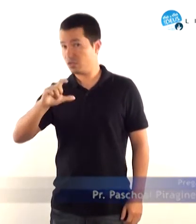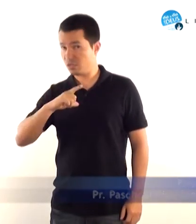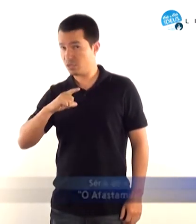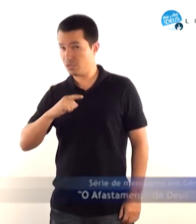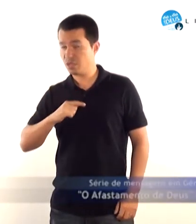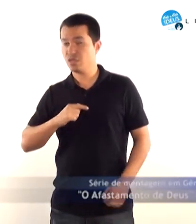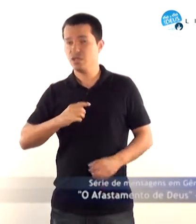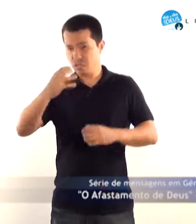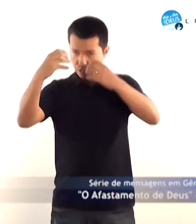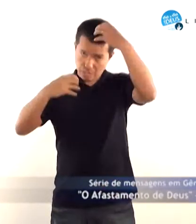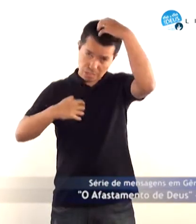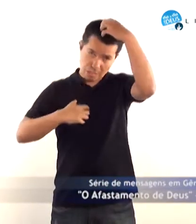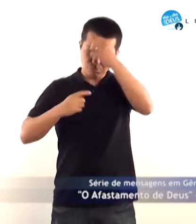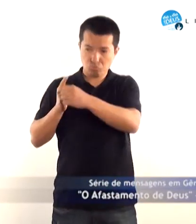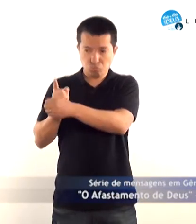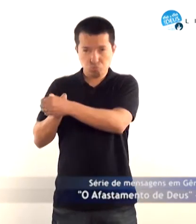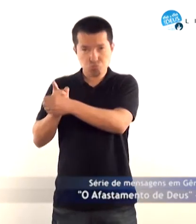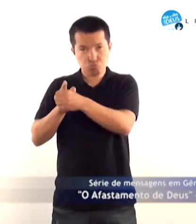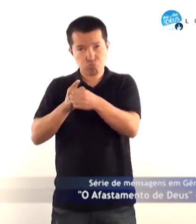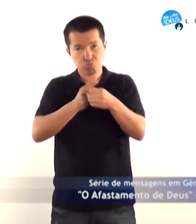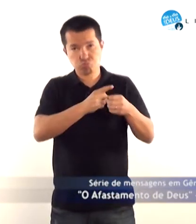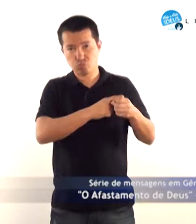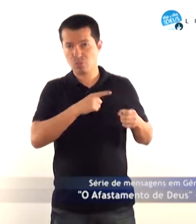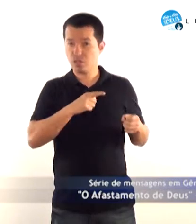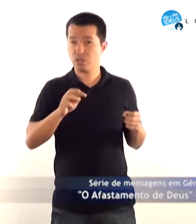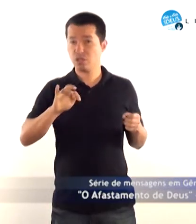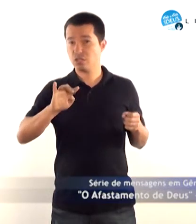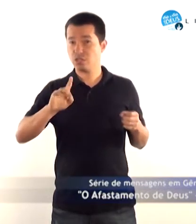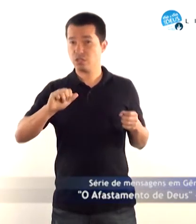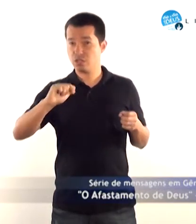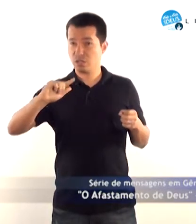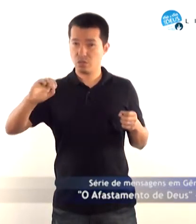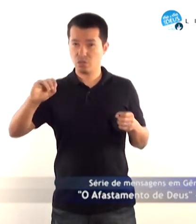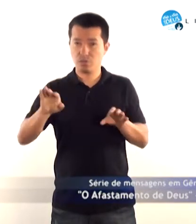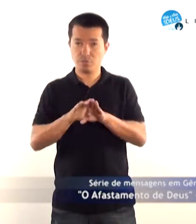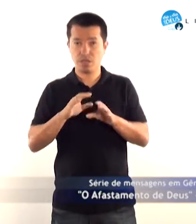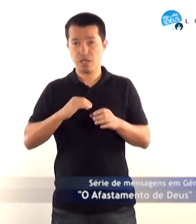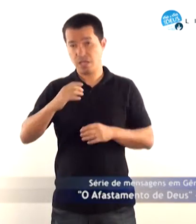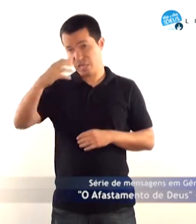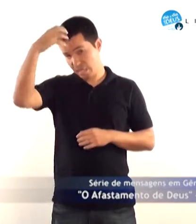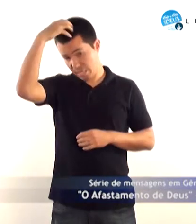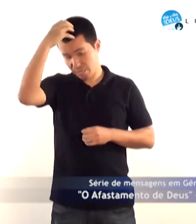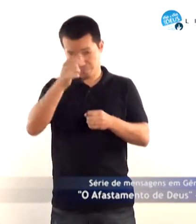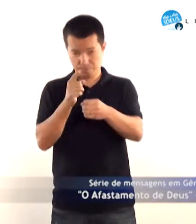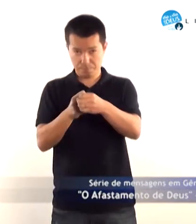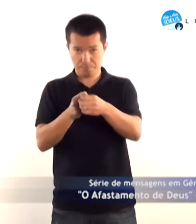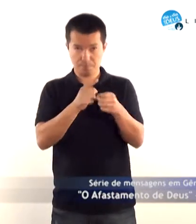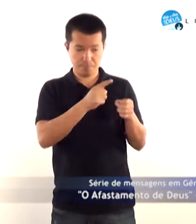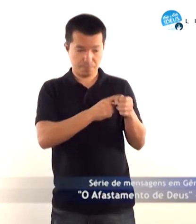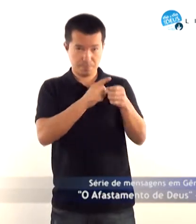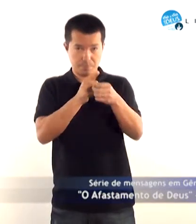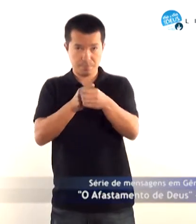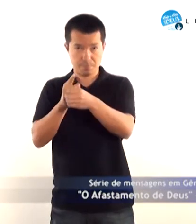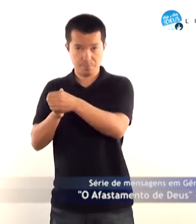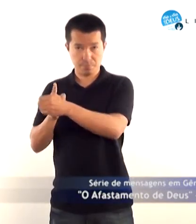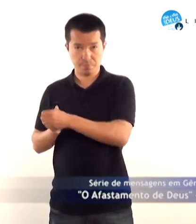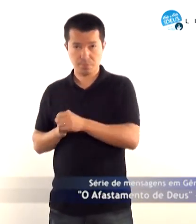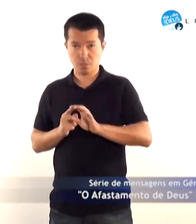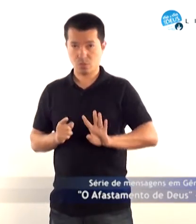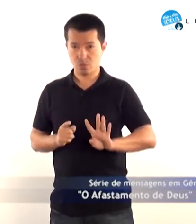Quedarlaomer era rei de Elão, e Tidal era rei de Goim. E esses 4 fizeram guerra contra